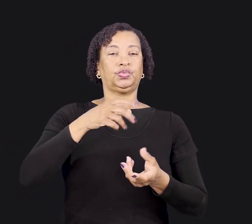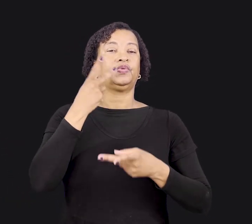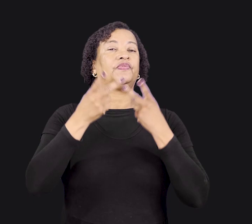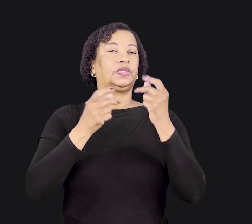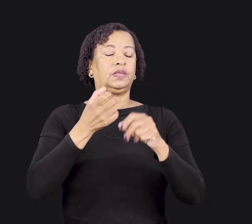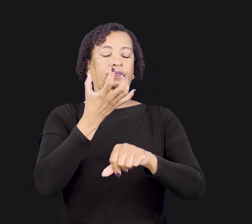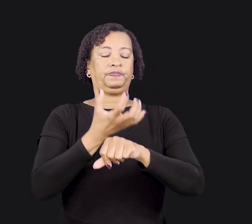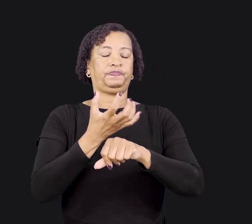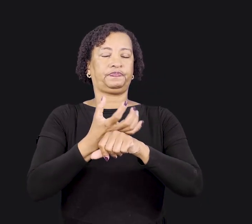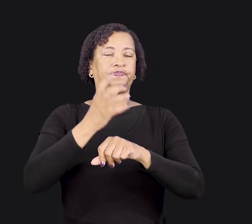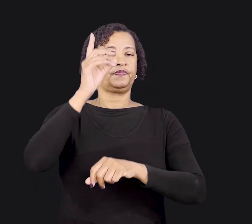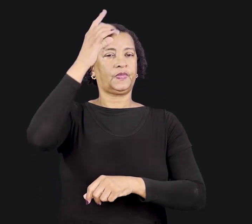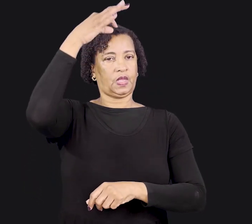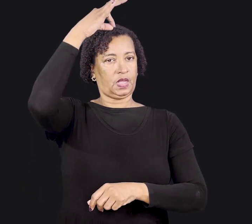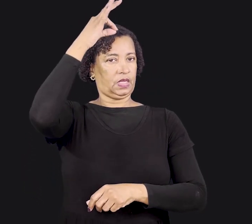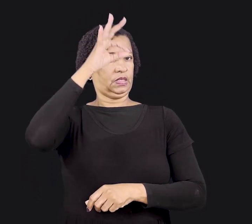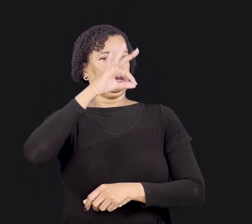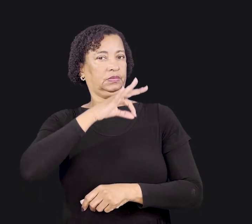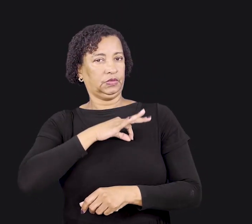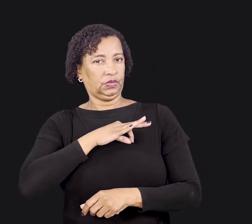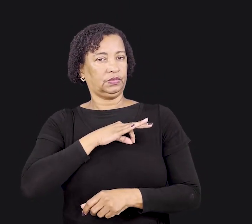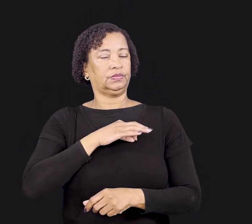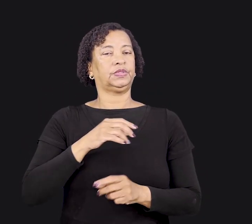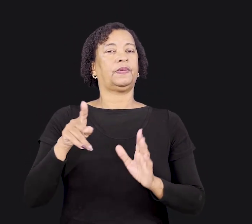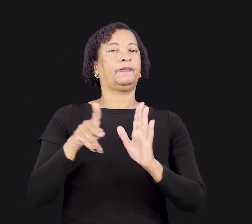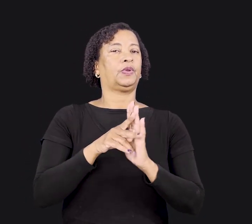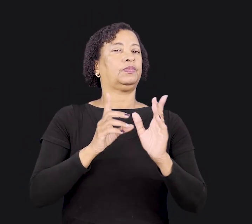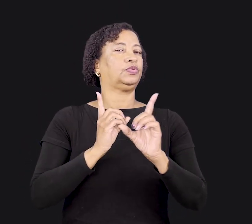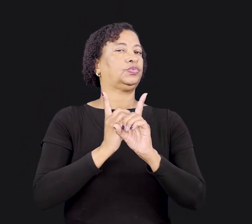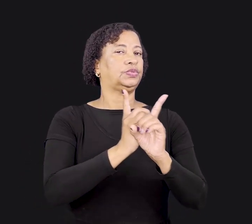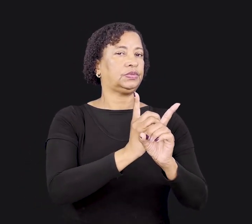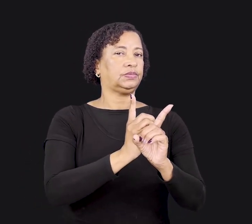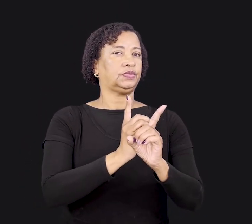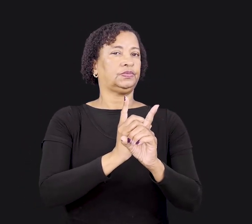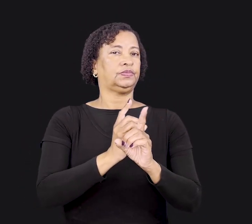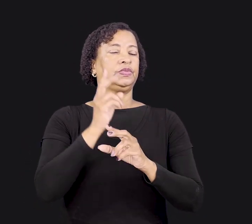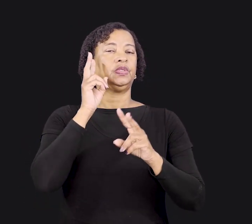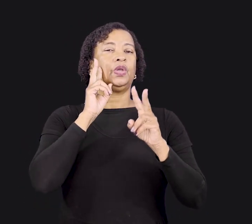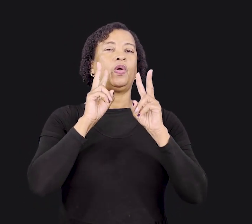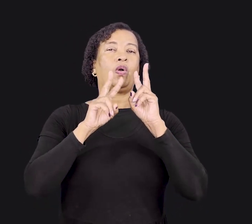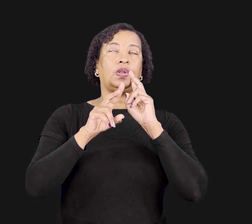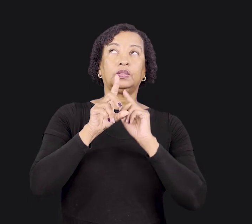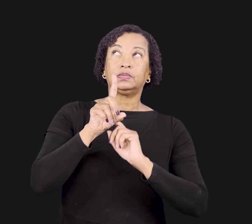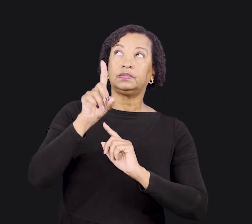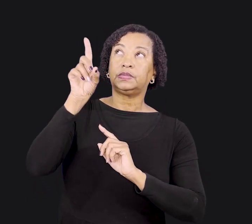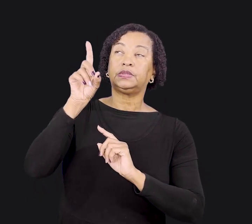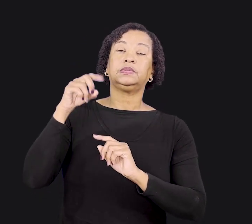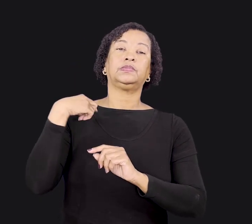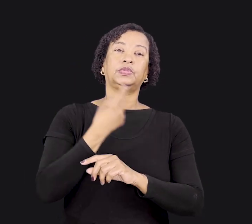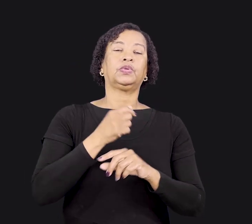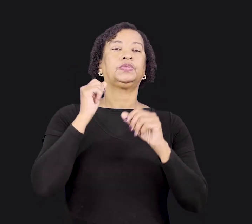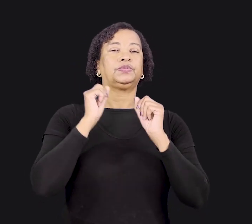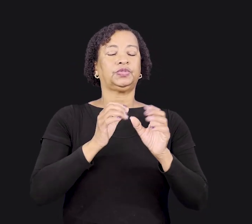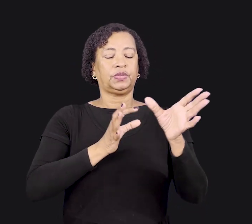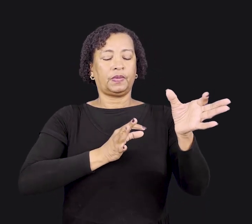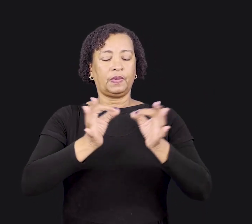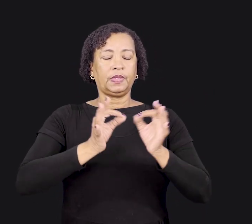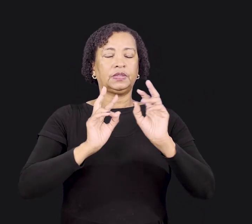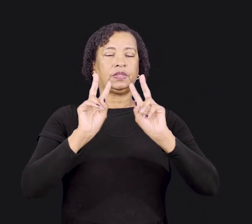disciplinas espirituais, de disciplinas do discípulo. E é somente olhando para cima que poderemos nos equipar para olharmos para